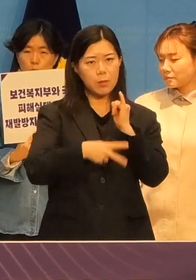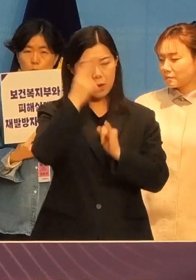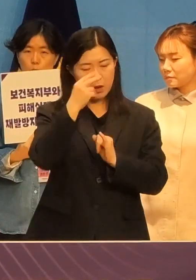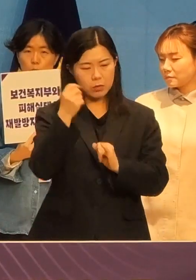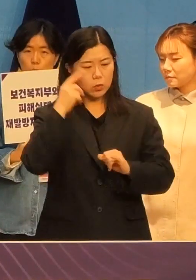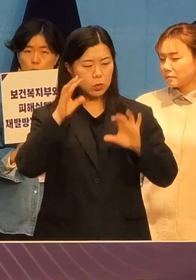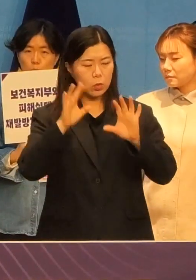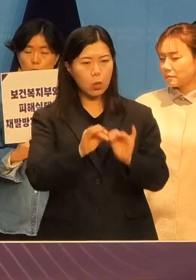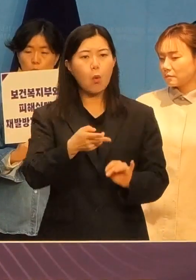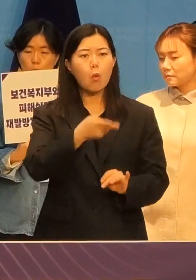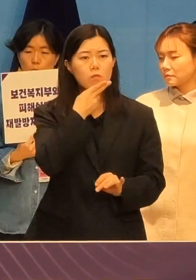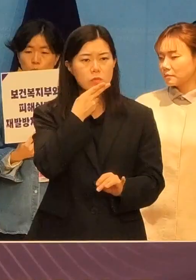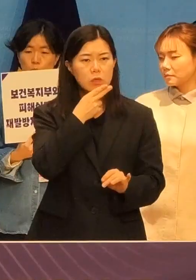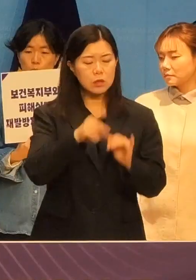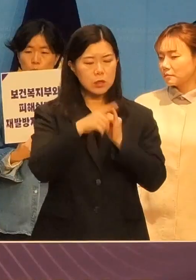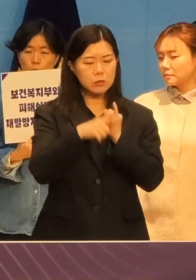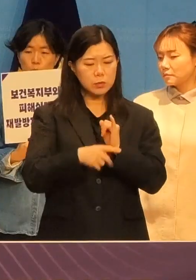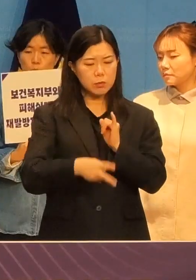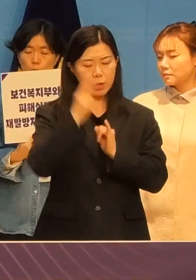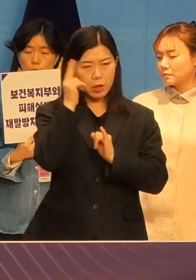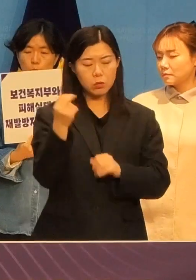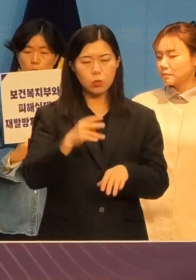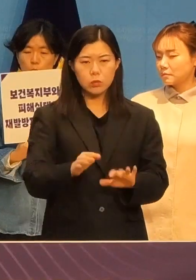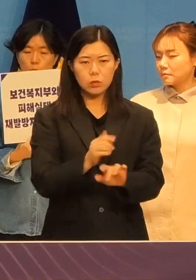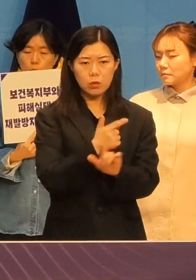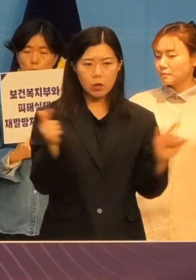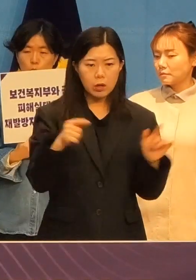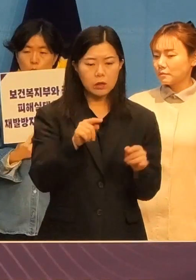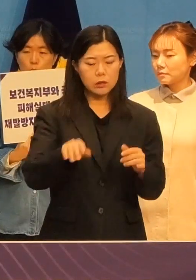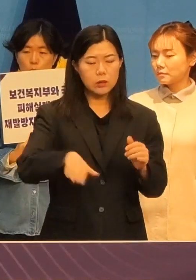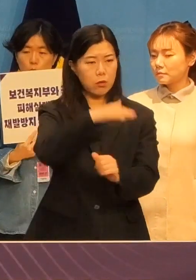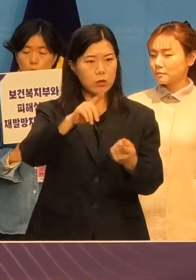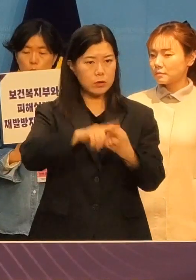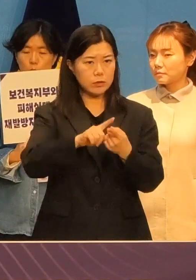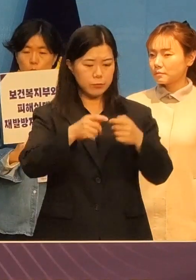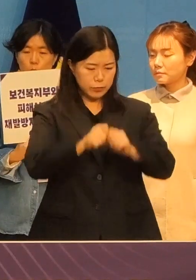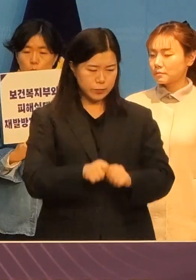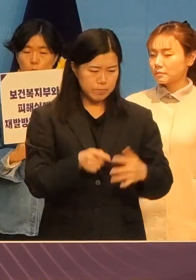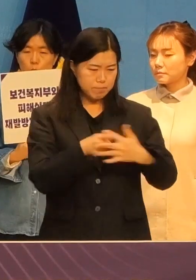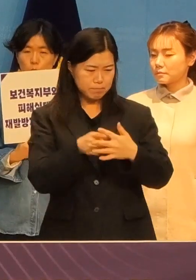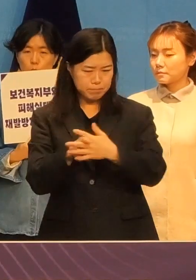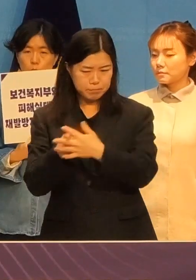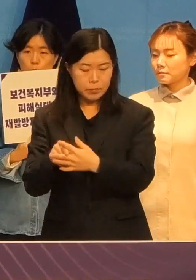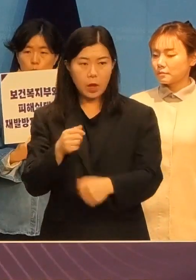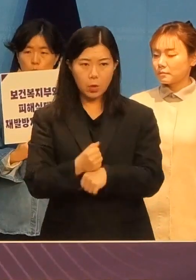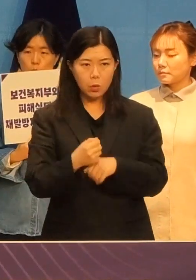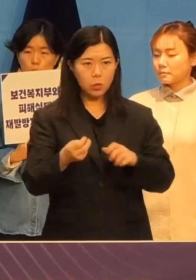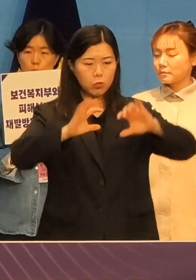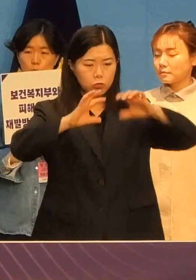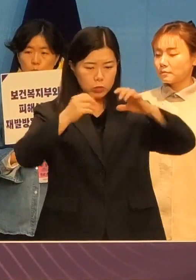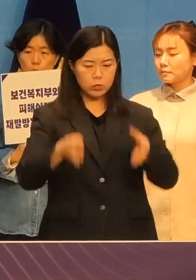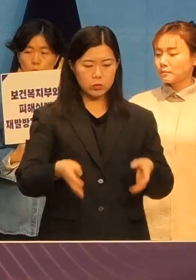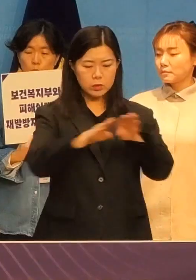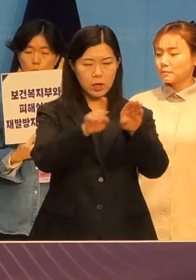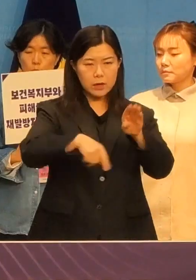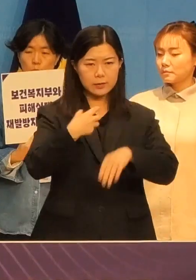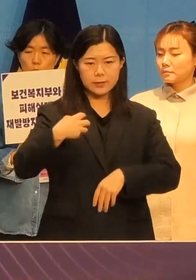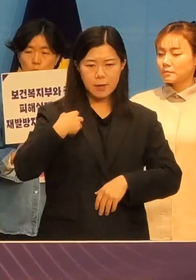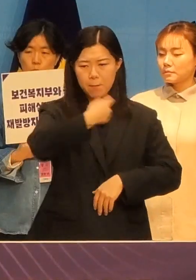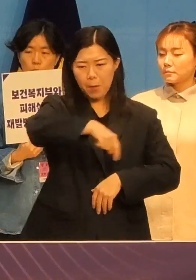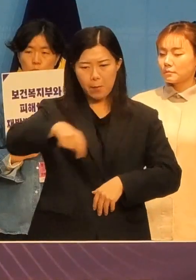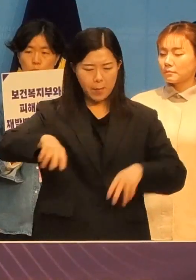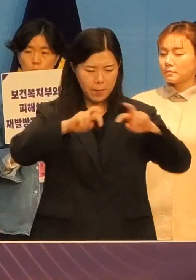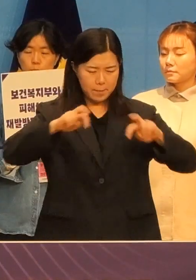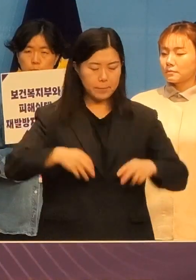없는 임신 중지 등 재생산권 침해의 실태를 구체적으로 파악하고 이에 대한 국가와 시설의 책임을 밝혀야